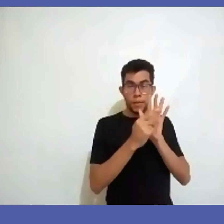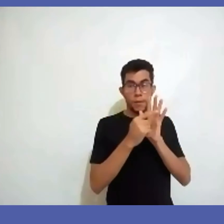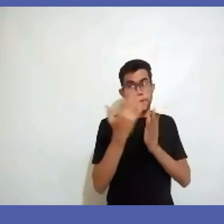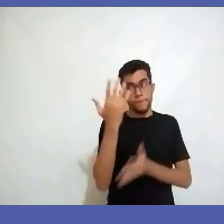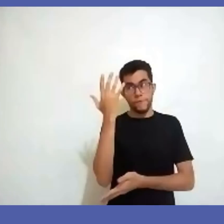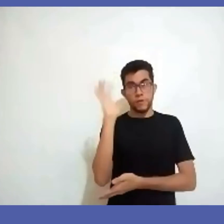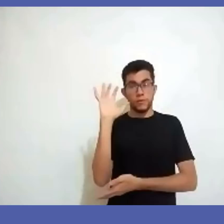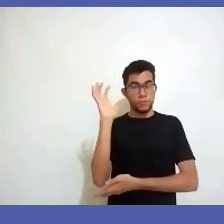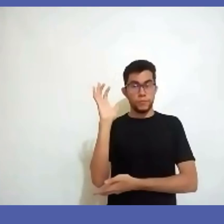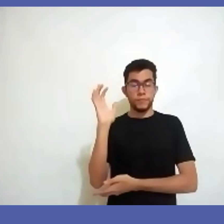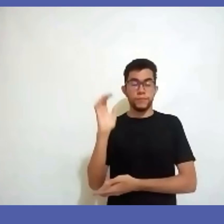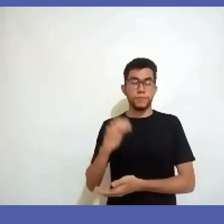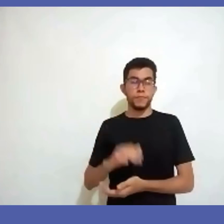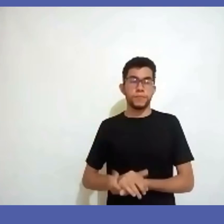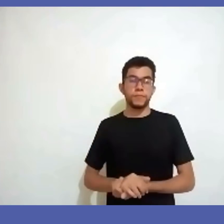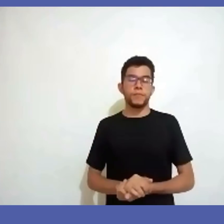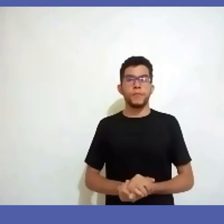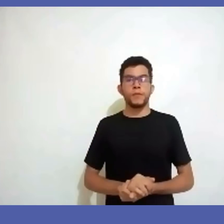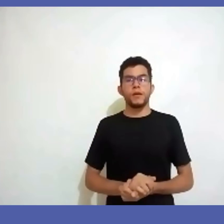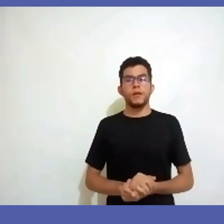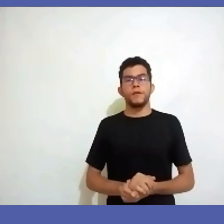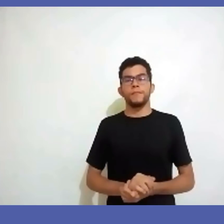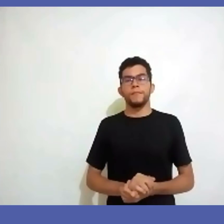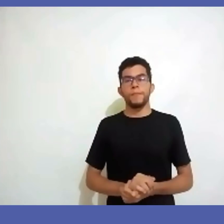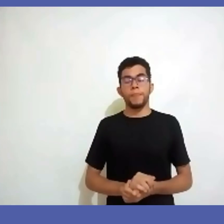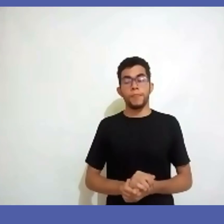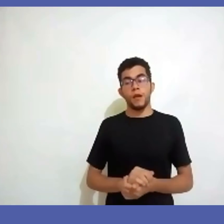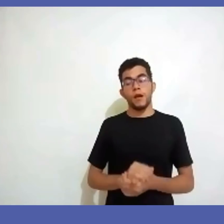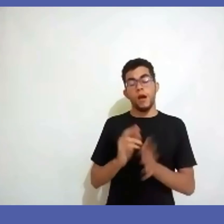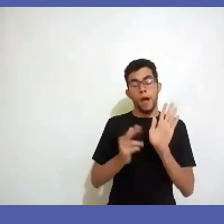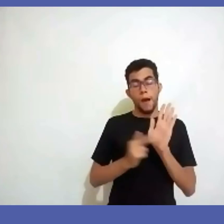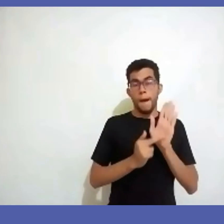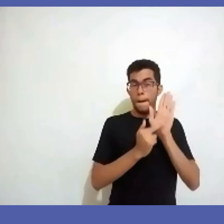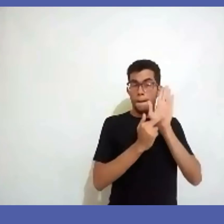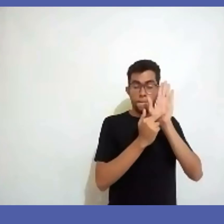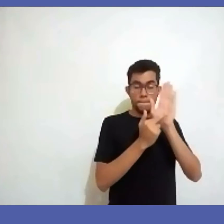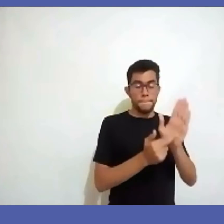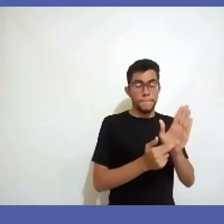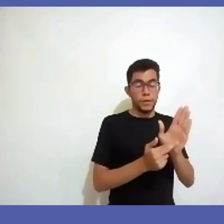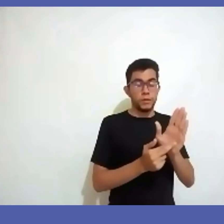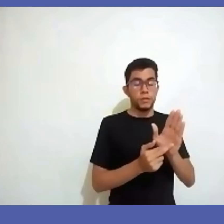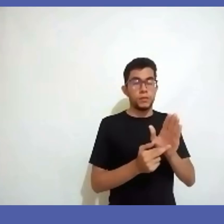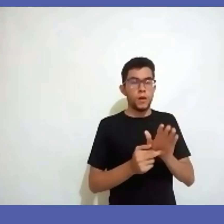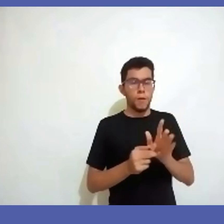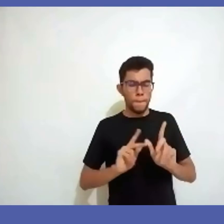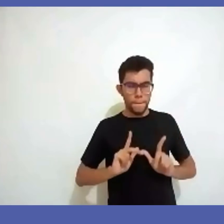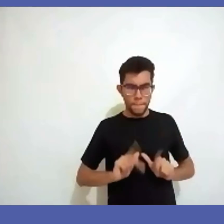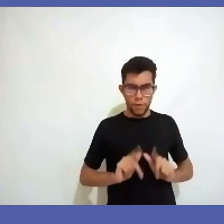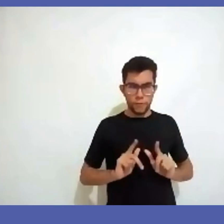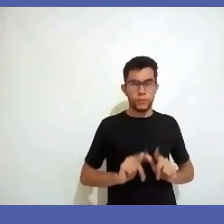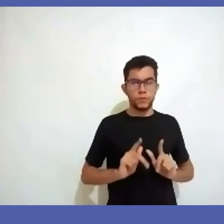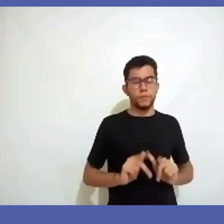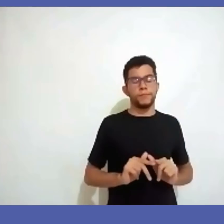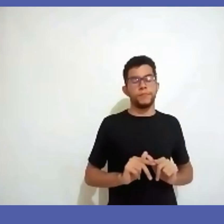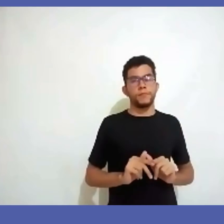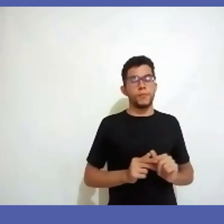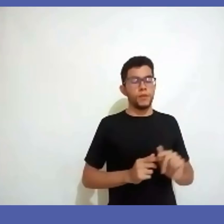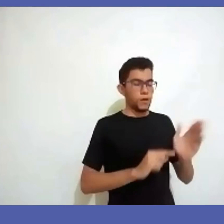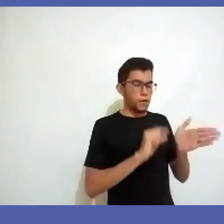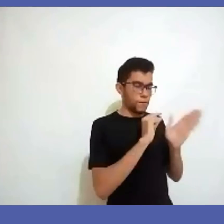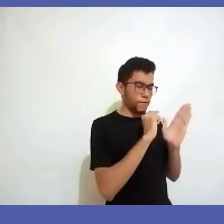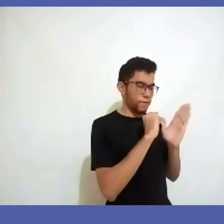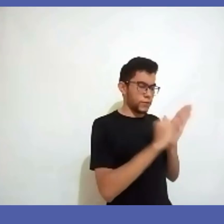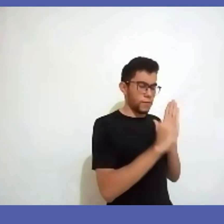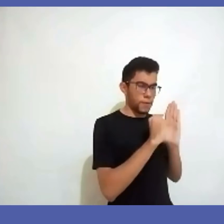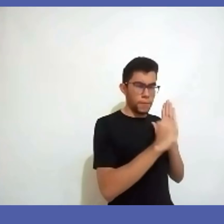a figueira, irmãos, representa a nação de Israel. Eu não vou aqui ler os versículos, eu já falei várias vezes.